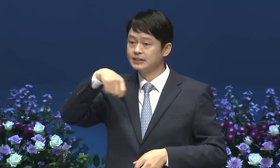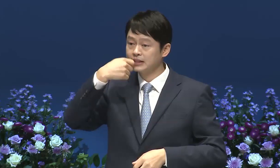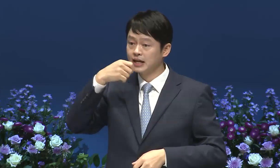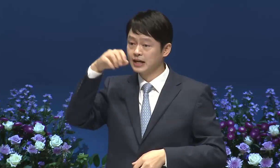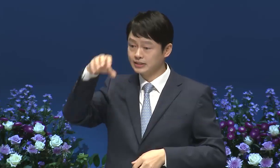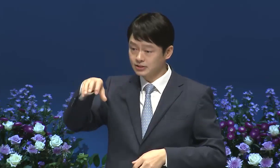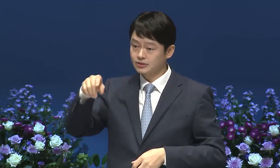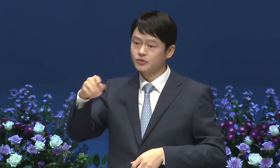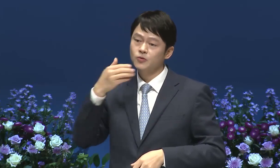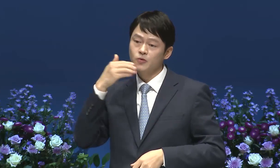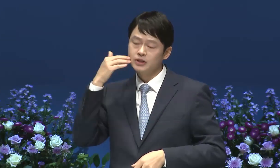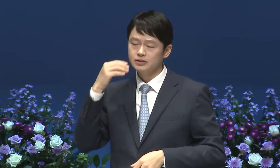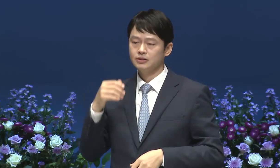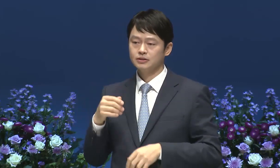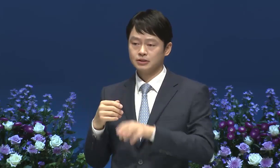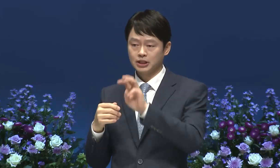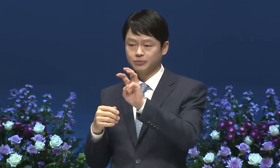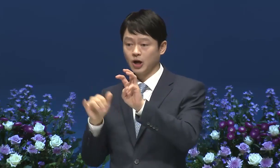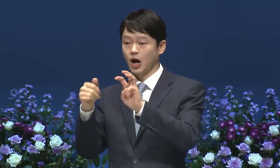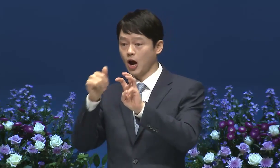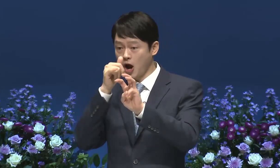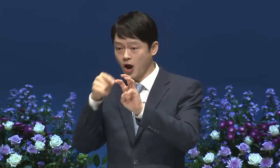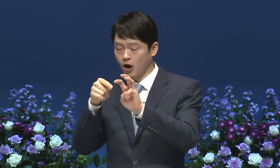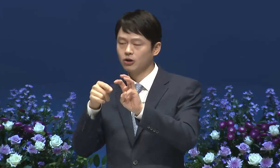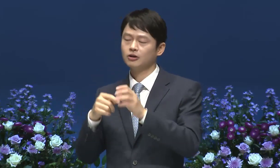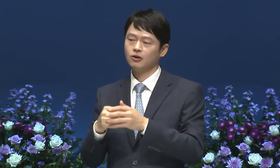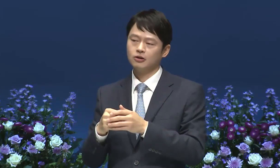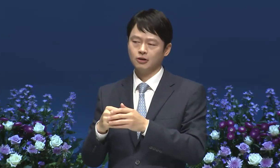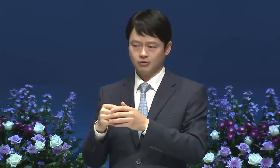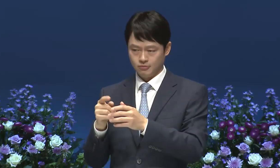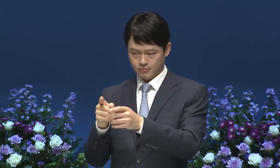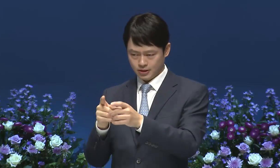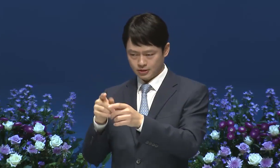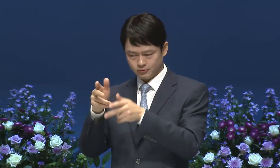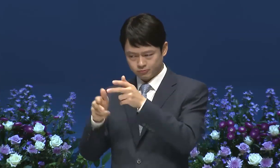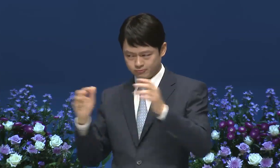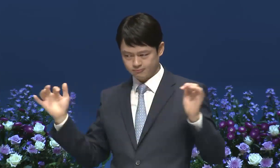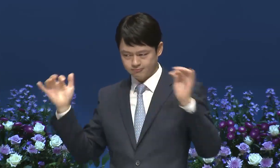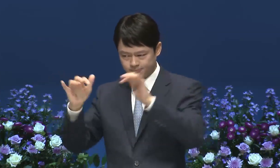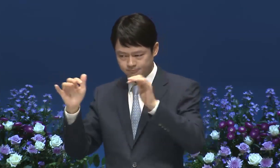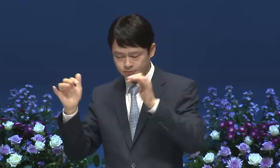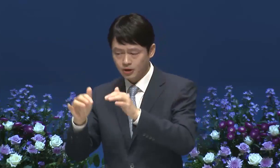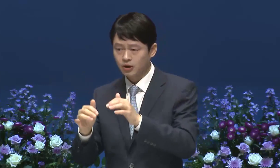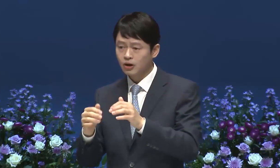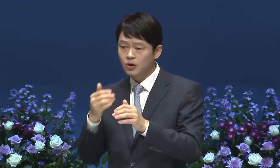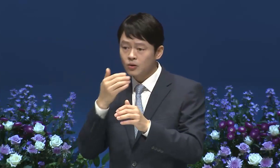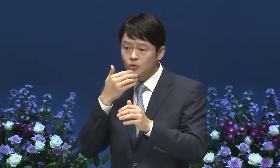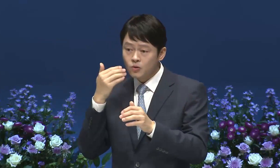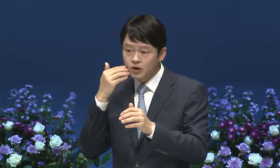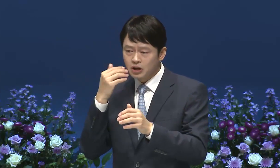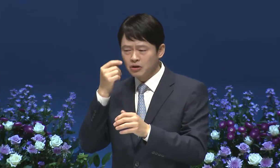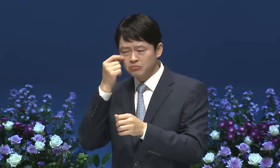그럼에도 저는 팔라완 지역에서 희망을 보았습니다. 한 지역, 팔라완에 한 식당이 있는데 그 식당은